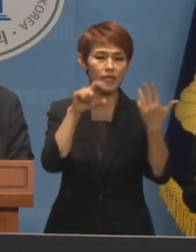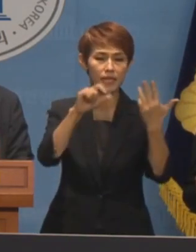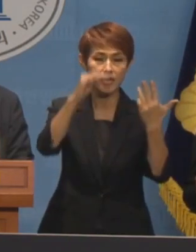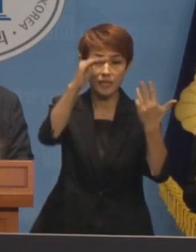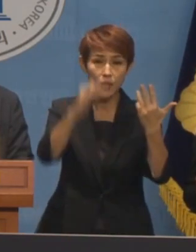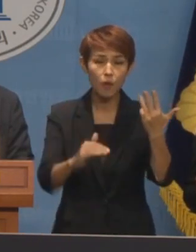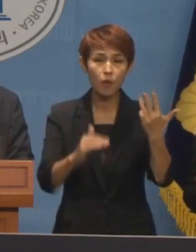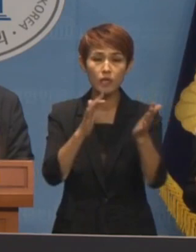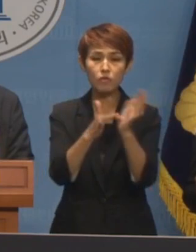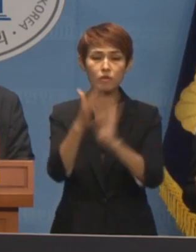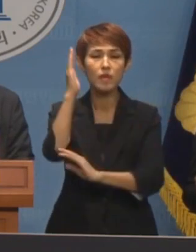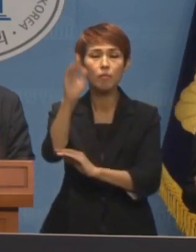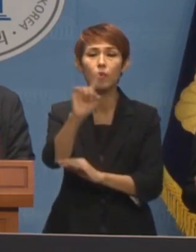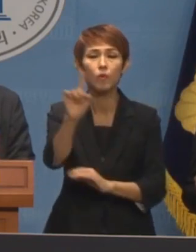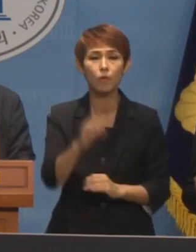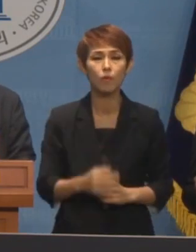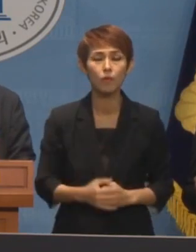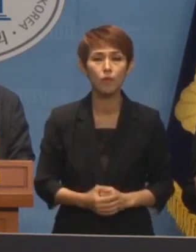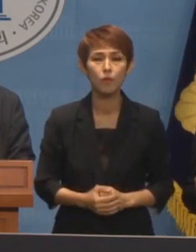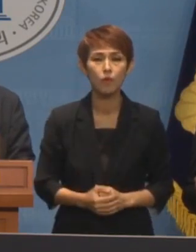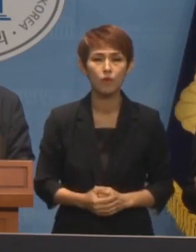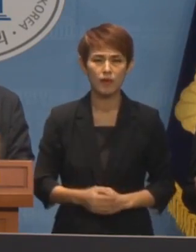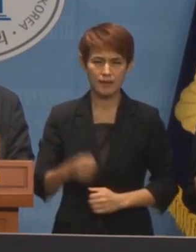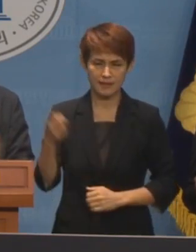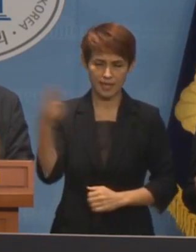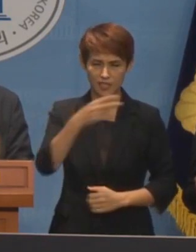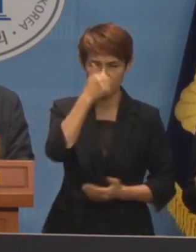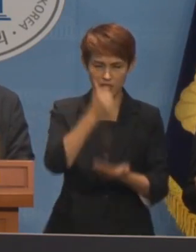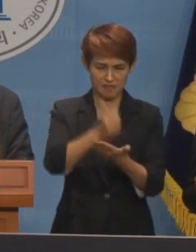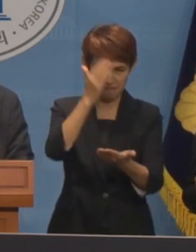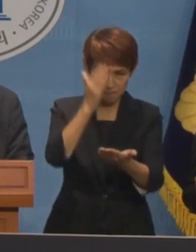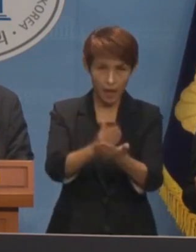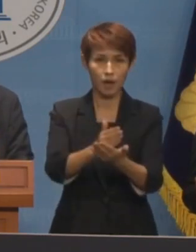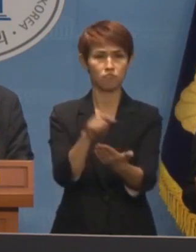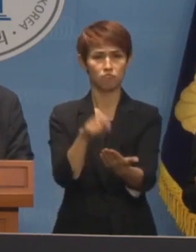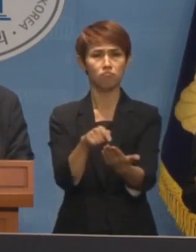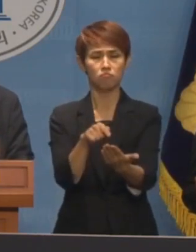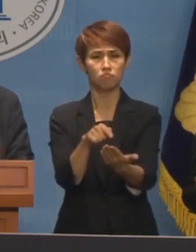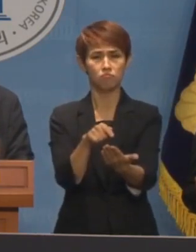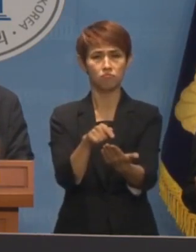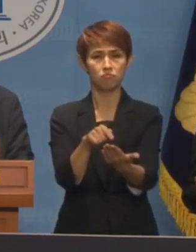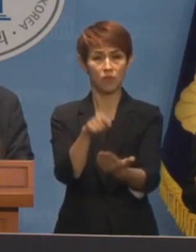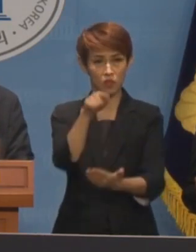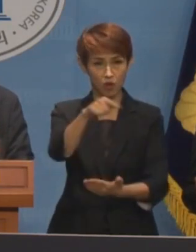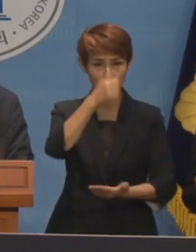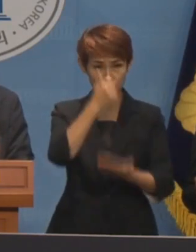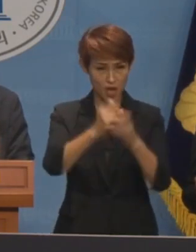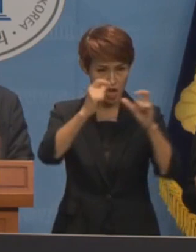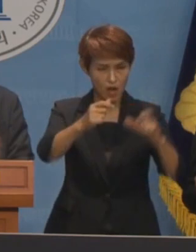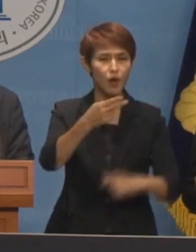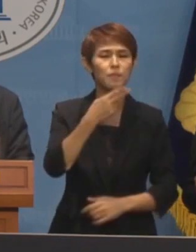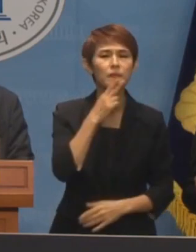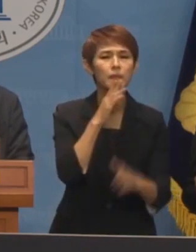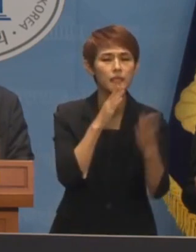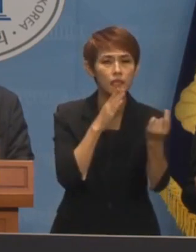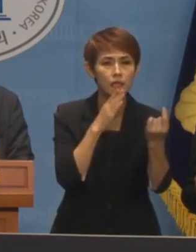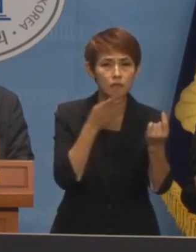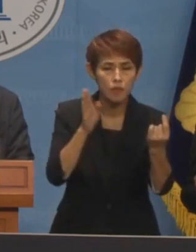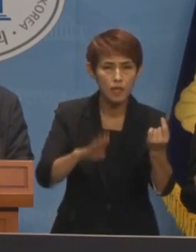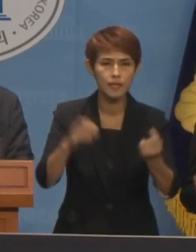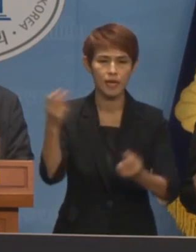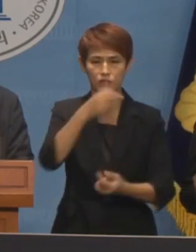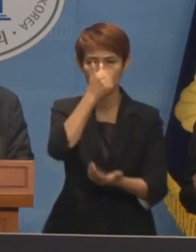예수님이 말씀하셨습니까? 다시는 죄를 짓지 마라. 너를 정죄하지 않지만 다시는 죄를